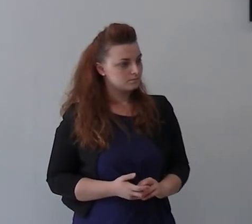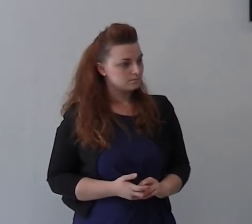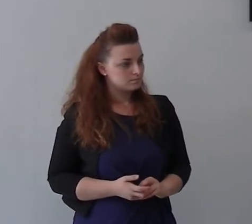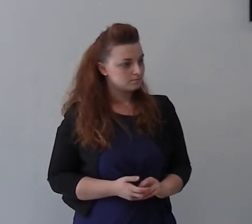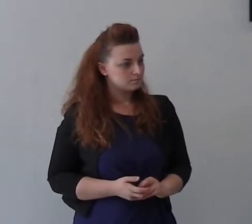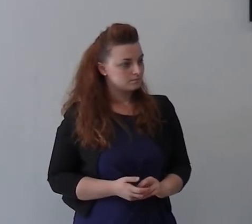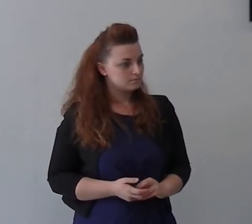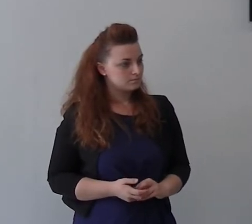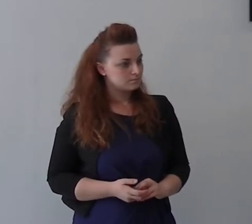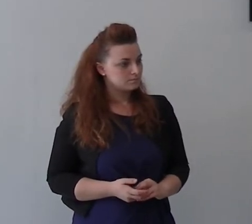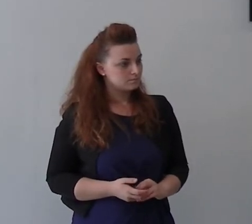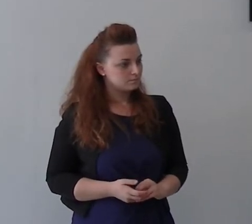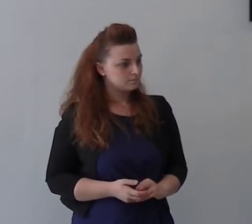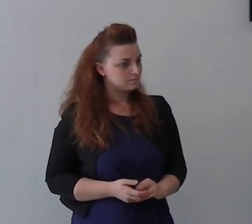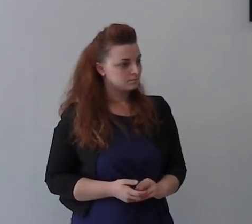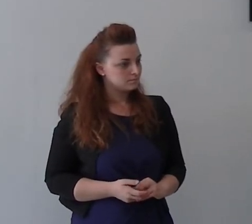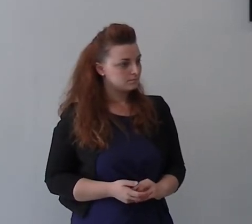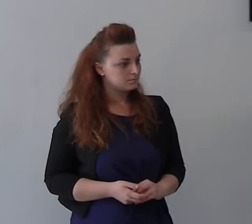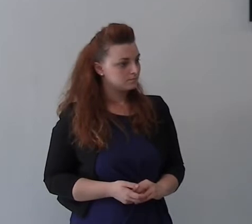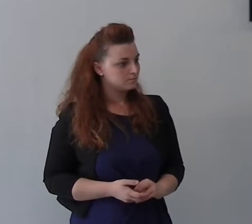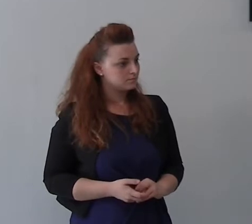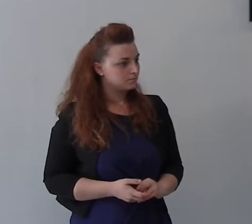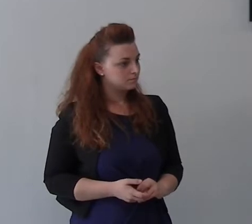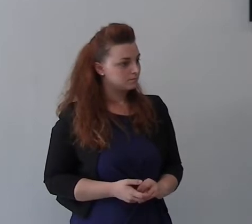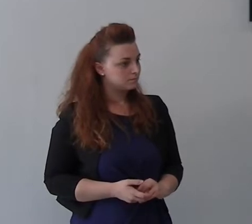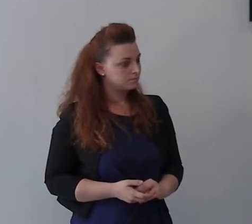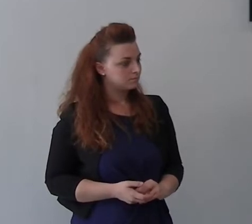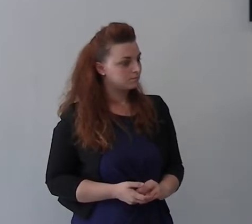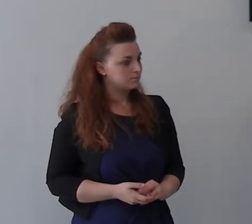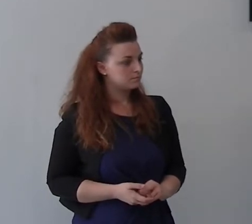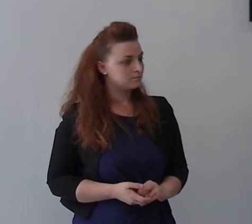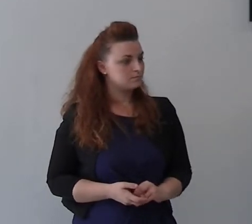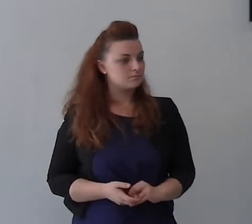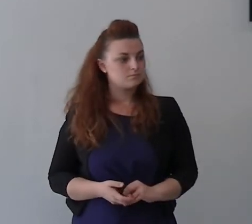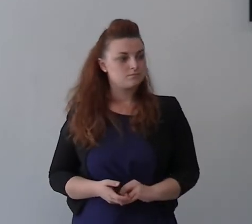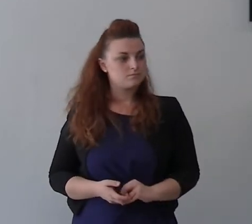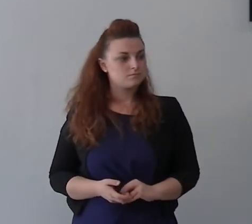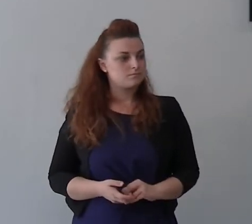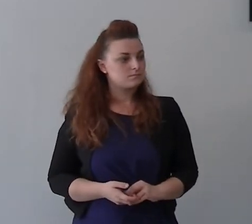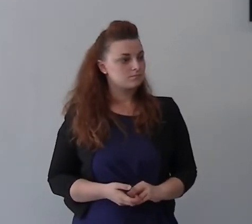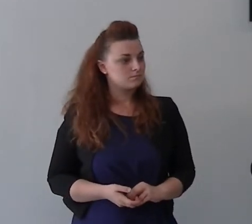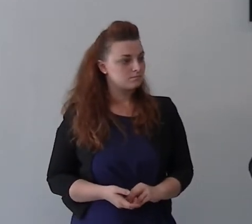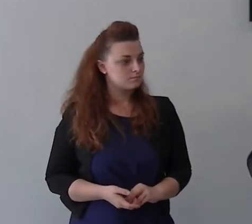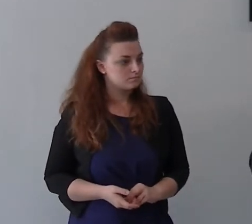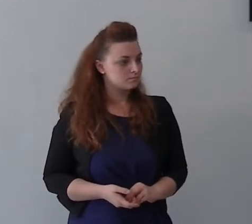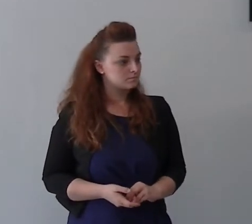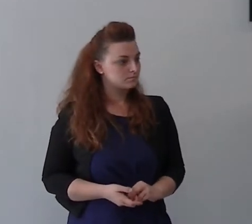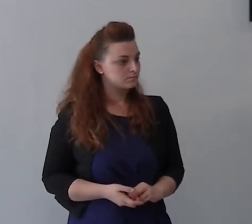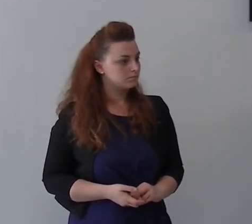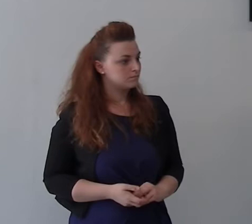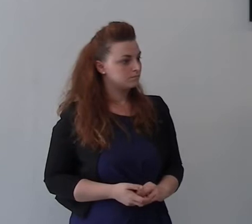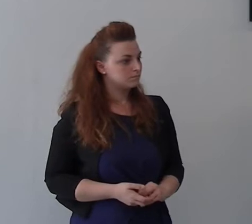calice è il nuovo patto del mio sangue che è versato per voi. Sono dei segni. Noi ogni